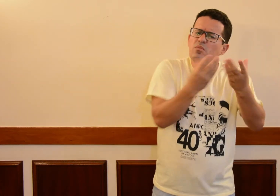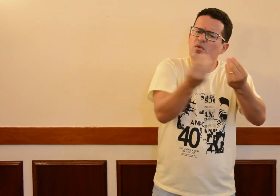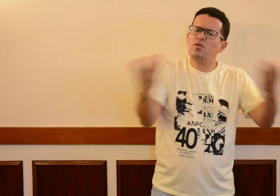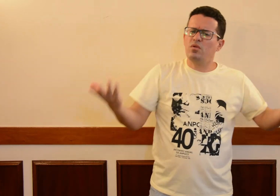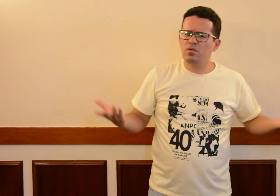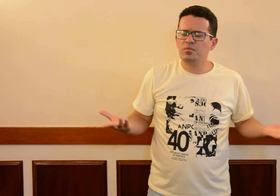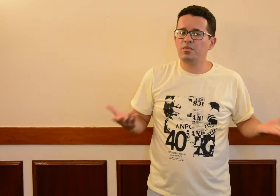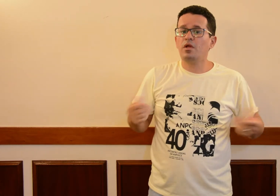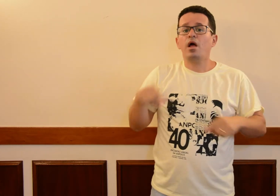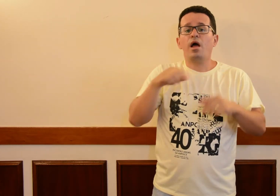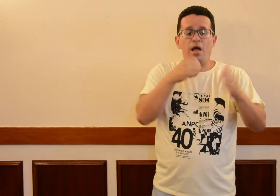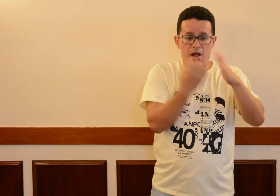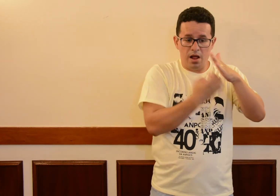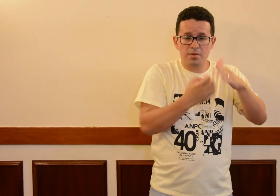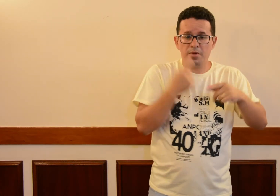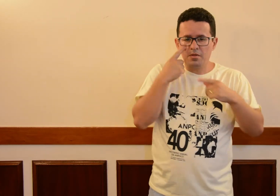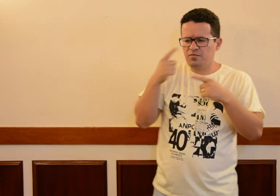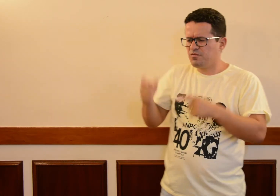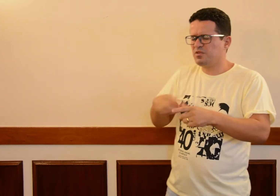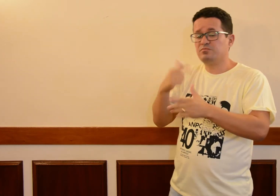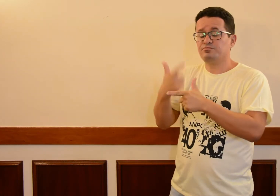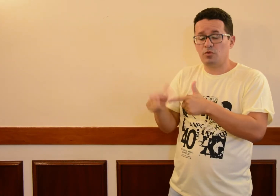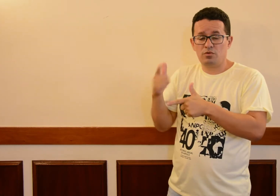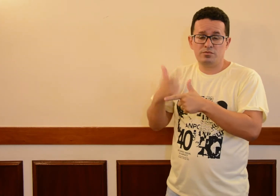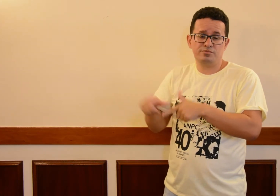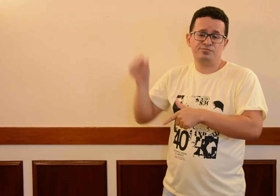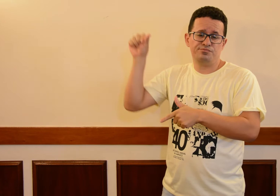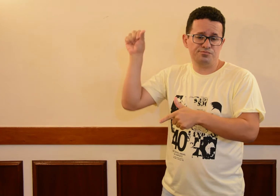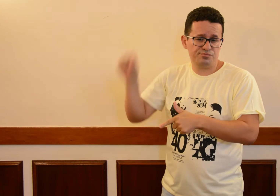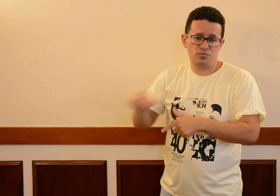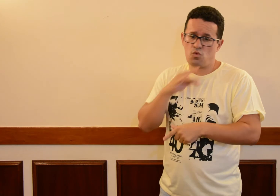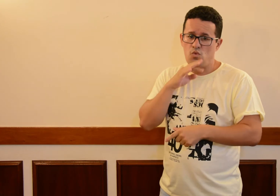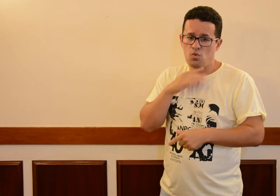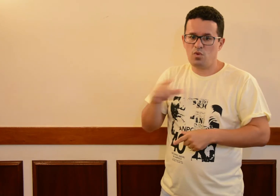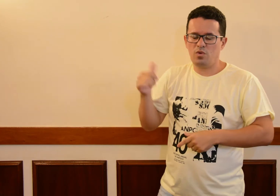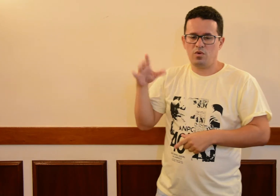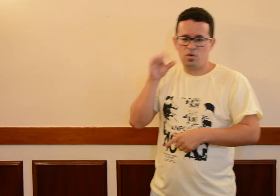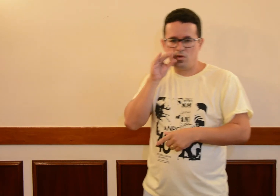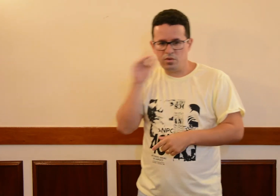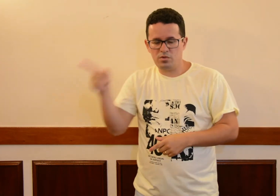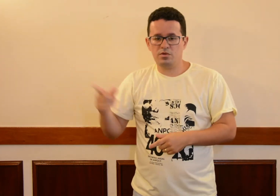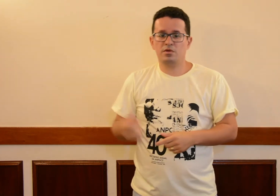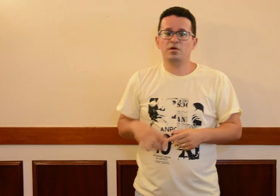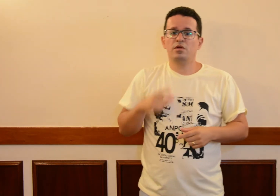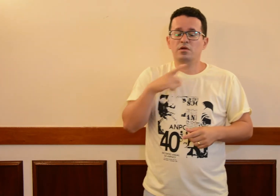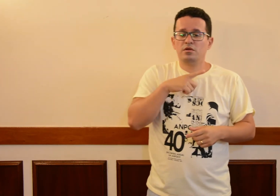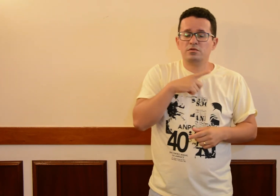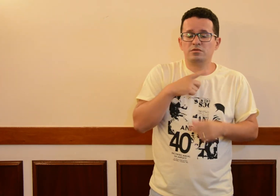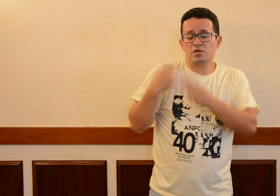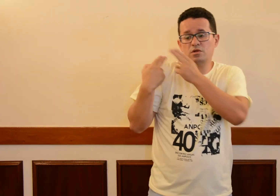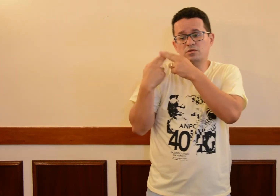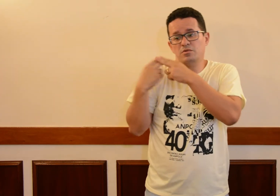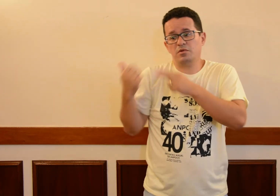para a empresa, pois demandaria um funcionário disposto a incorporar tal responsabilidade a uma carga de trabalho já extenuante.